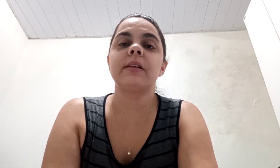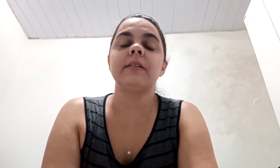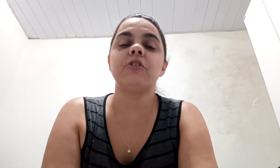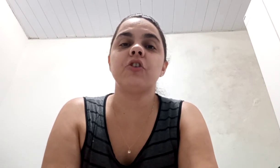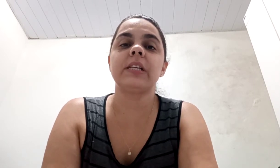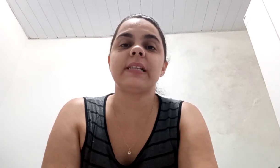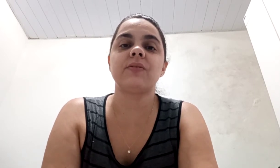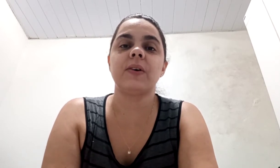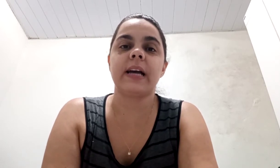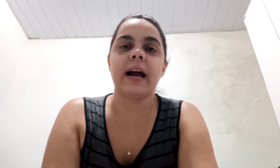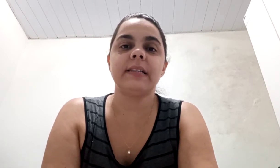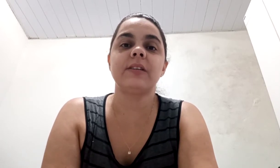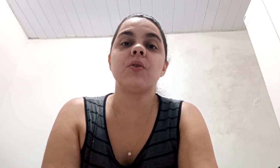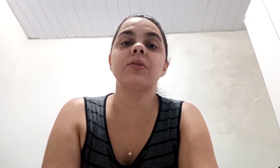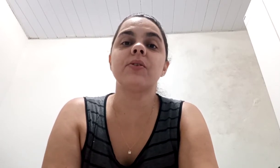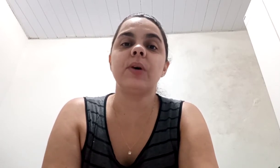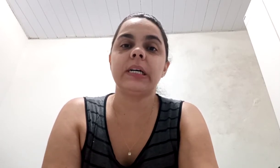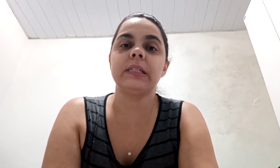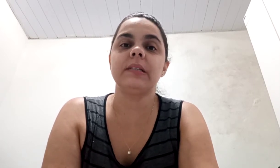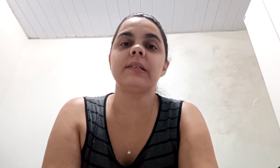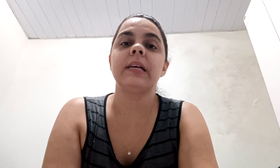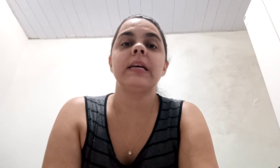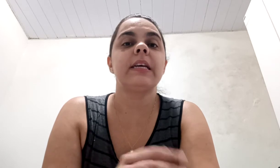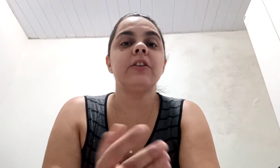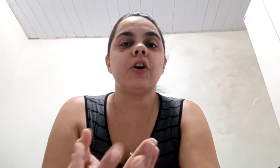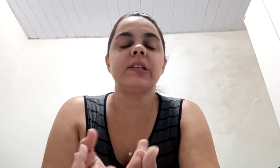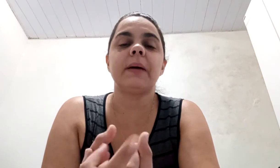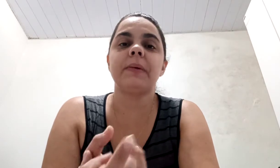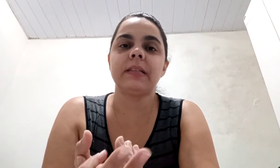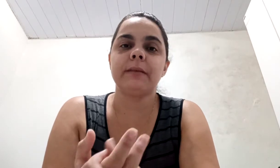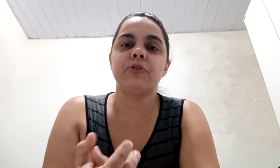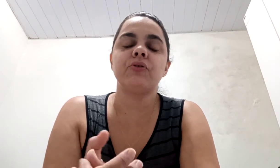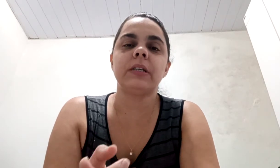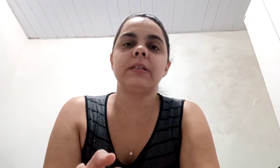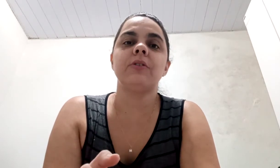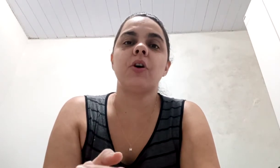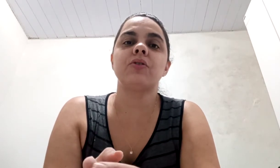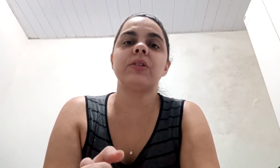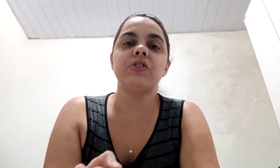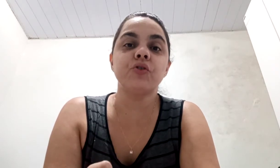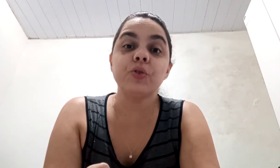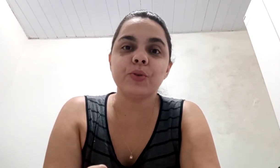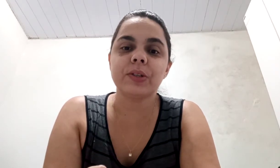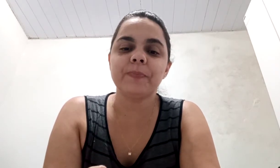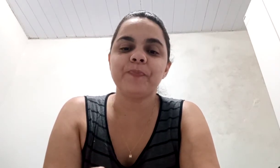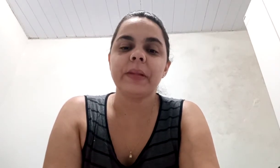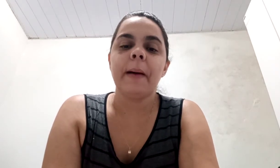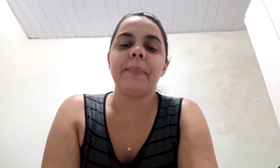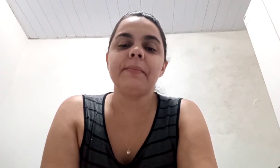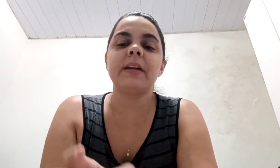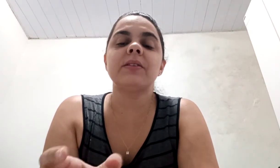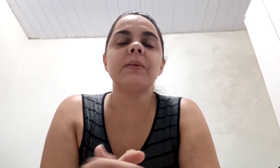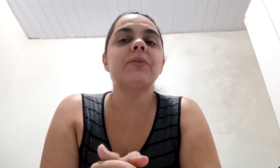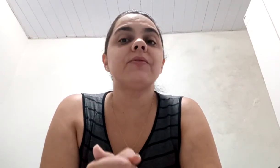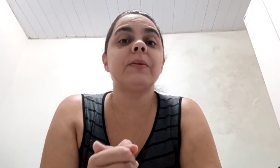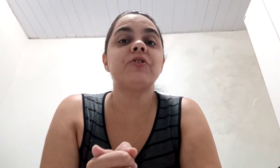de todas as vogais e consoantes que nós aprendemos durante nossos estudos. Primeiro, vamos